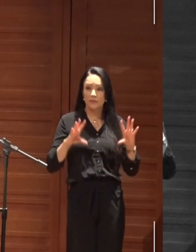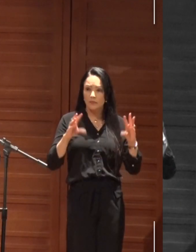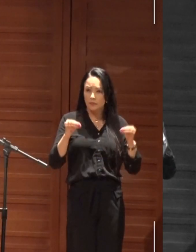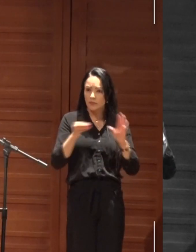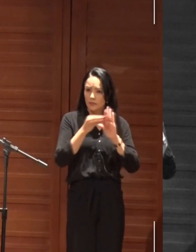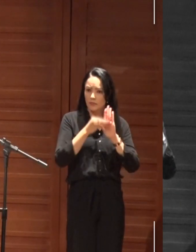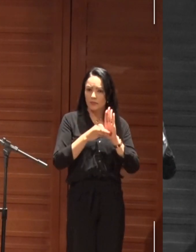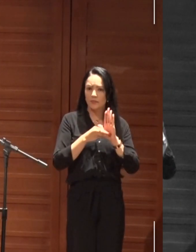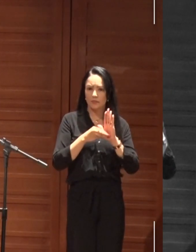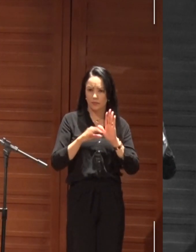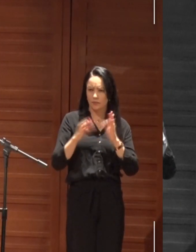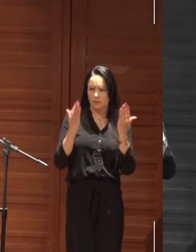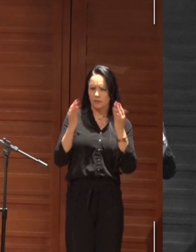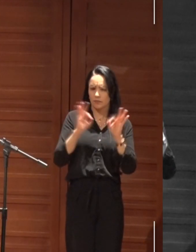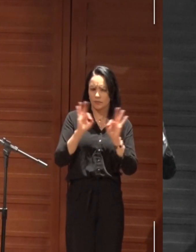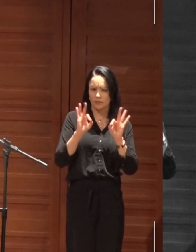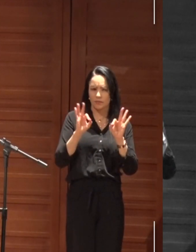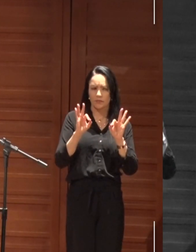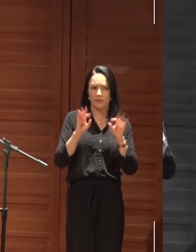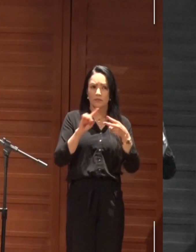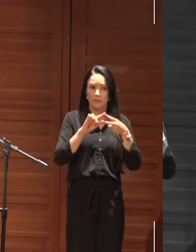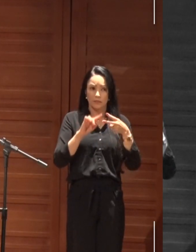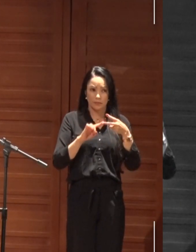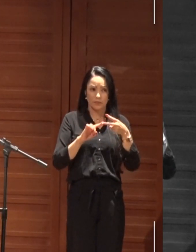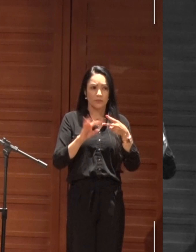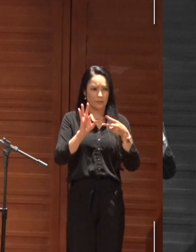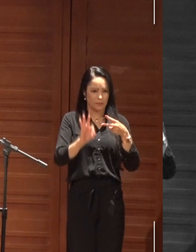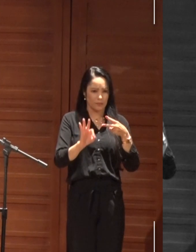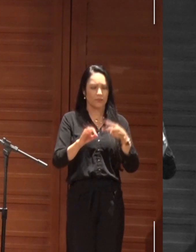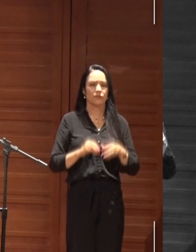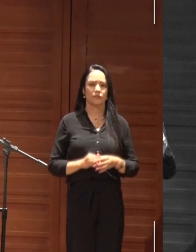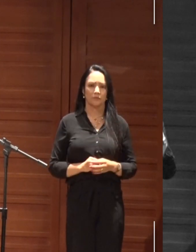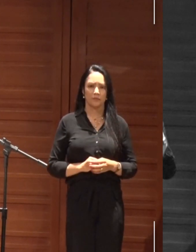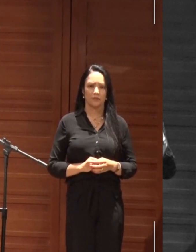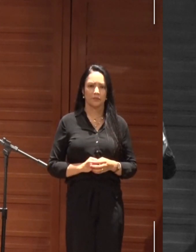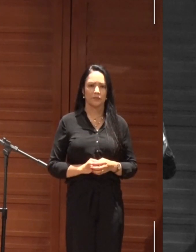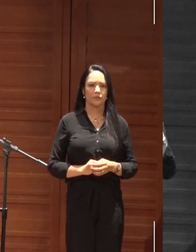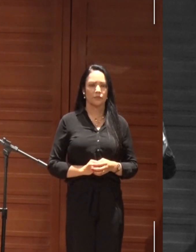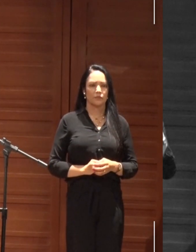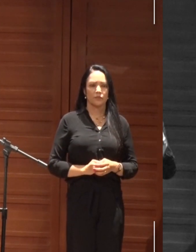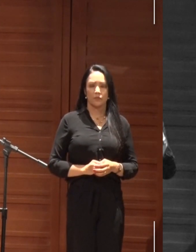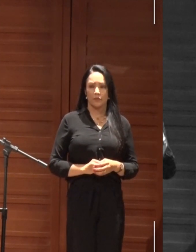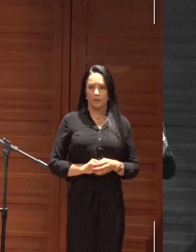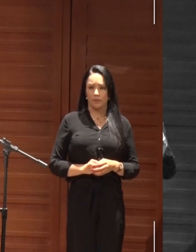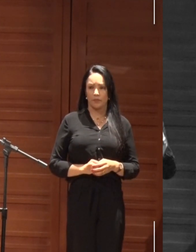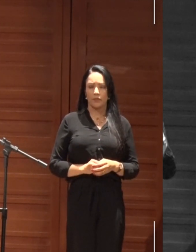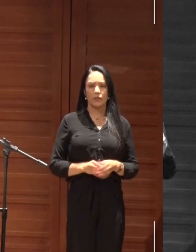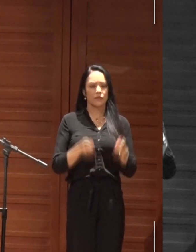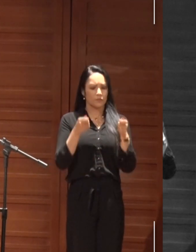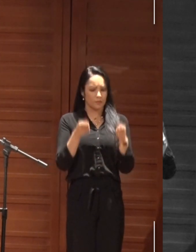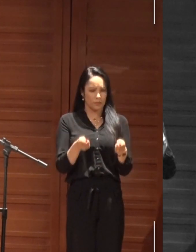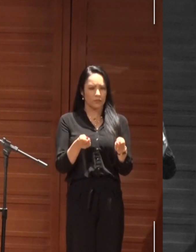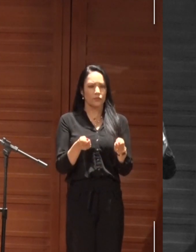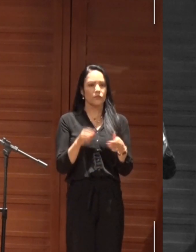a revelar, sem nenhuma dúvida, duas situações reais na nossa instituição. A